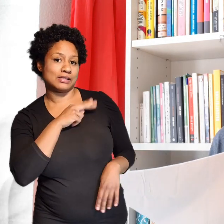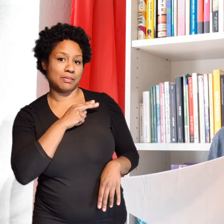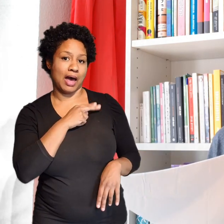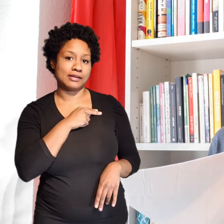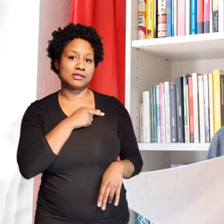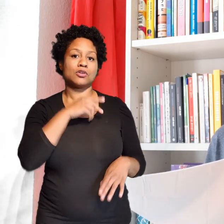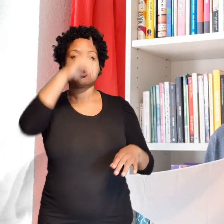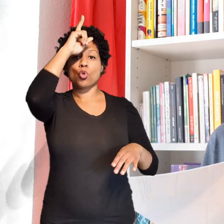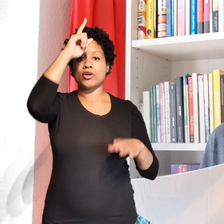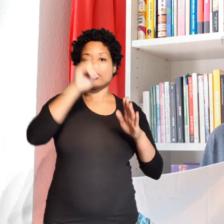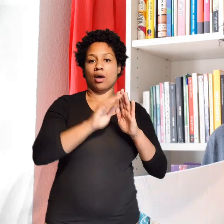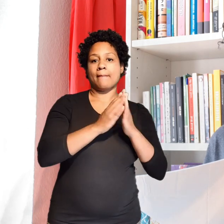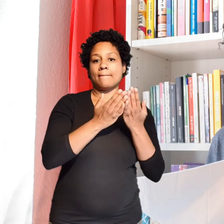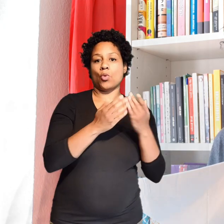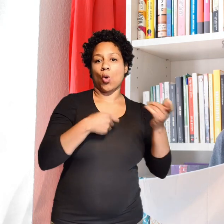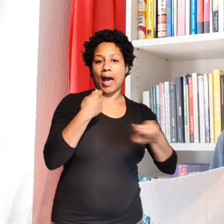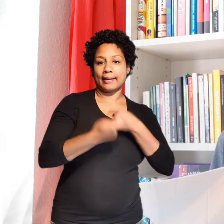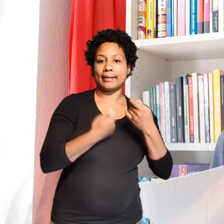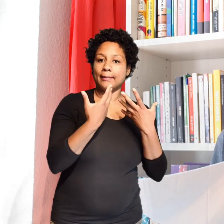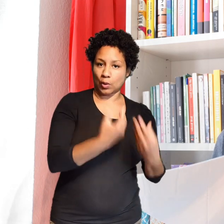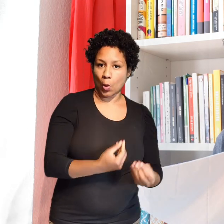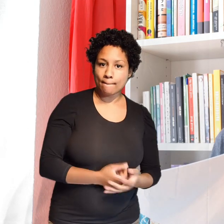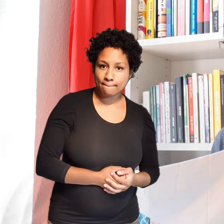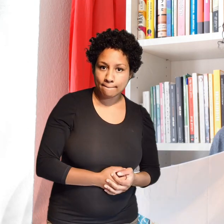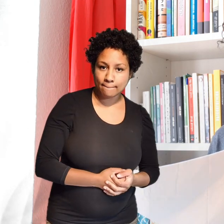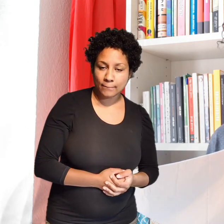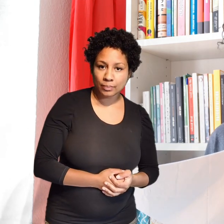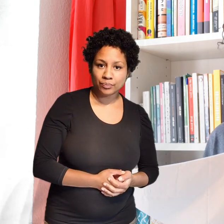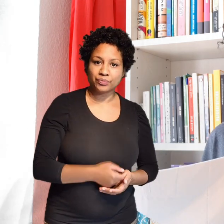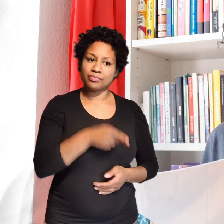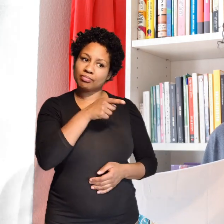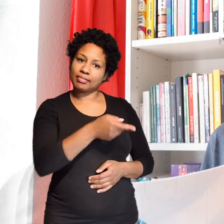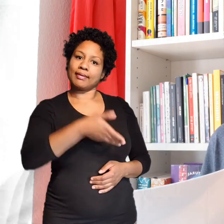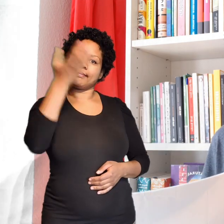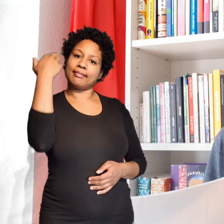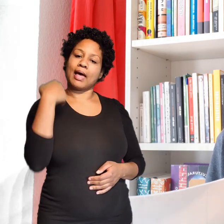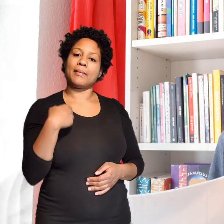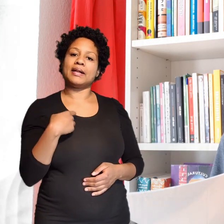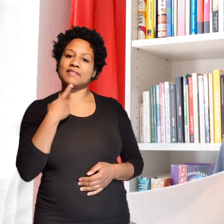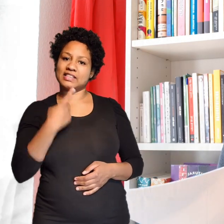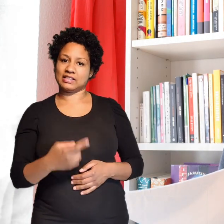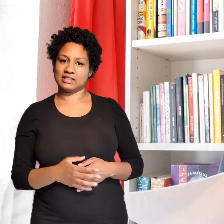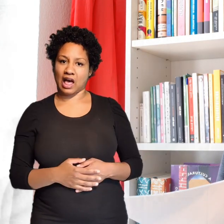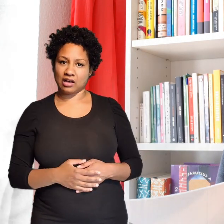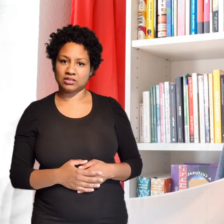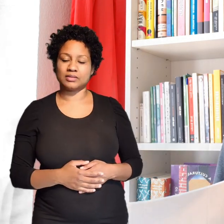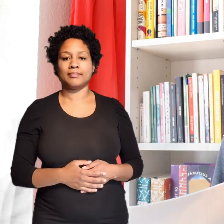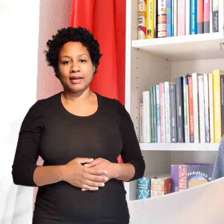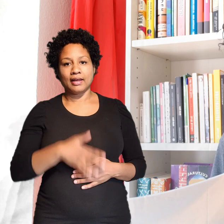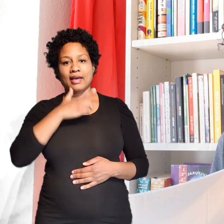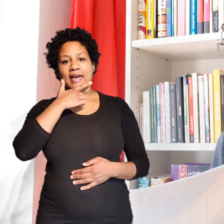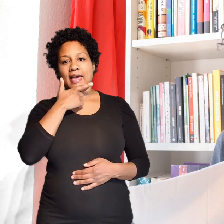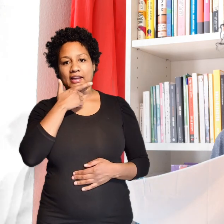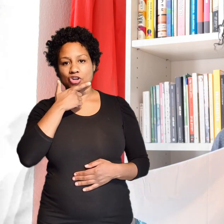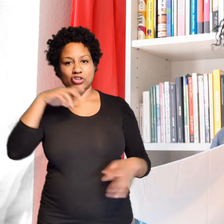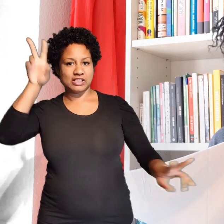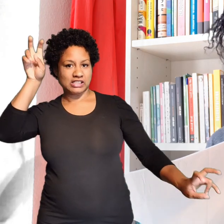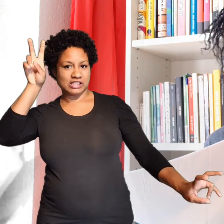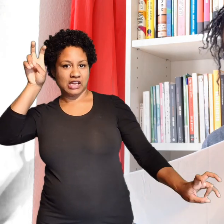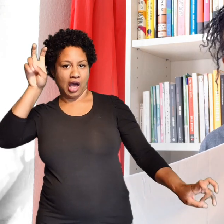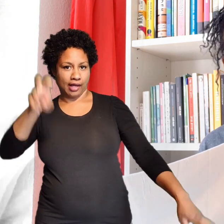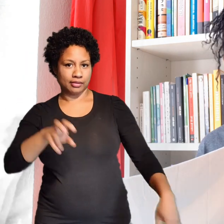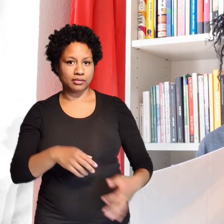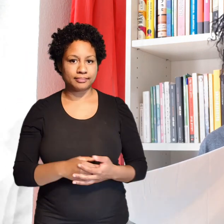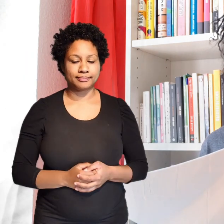Buchhandels ausgezeichnet wurde und der einst sagte: "Writers are not only writers, they are